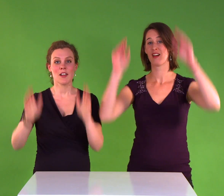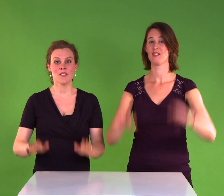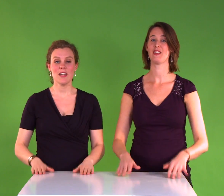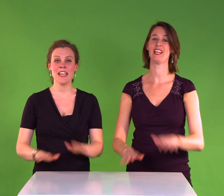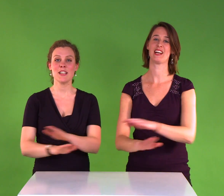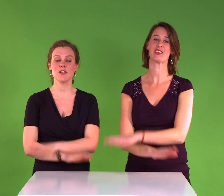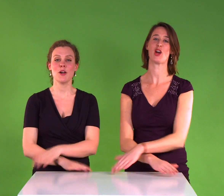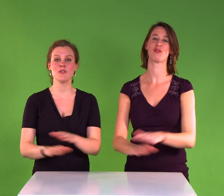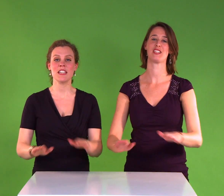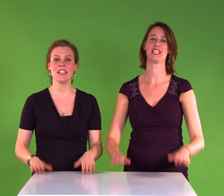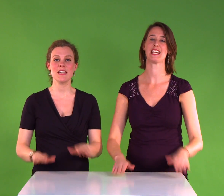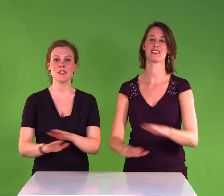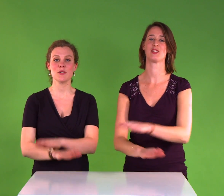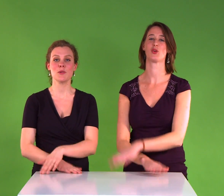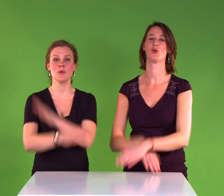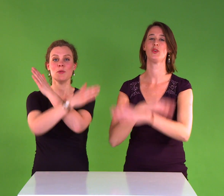Wie dat gelooft, die is een koe.